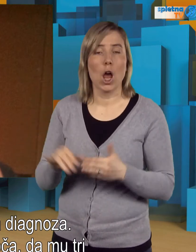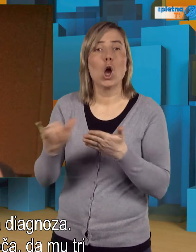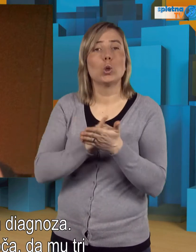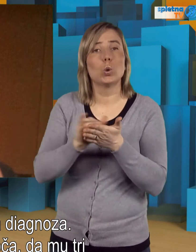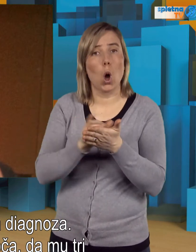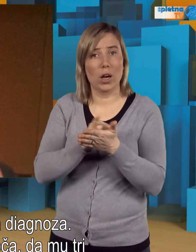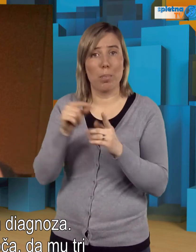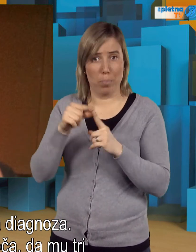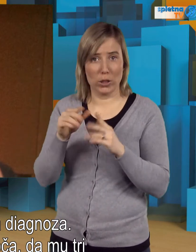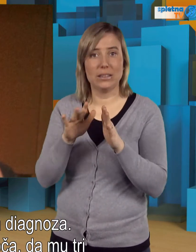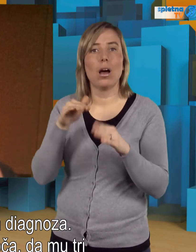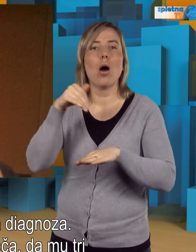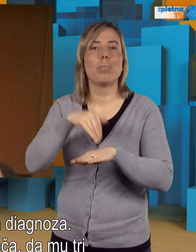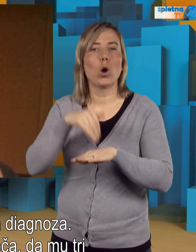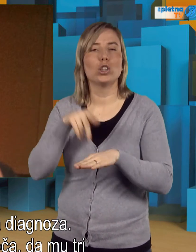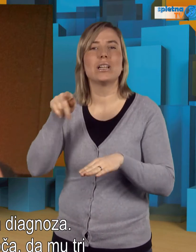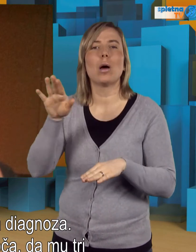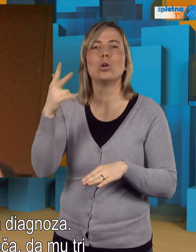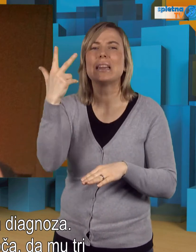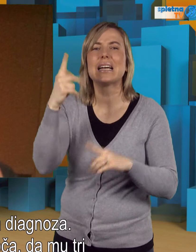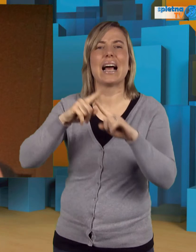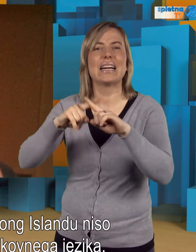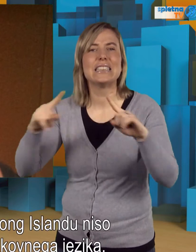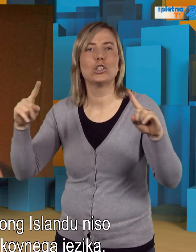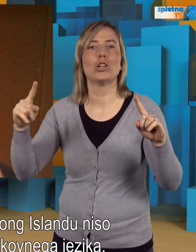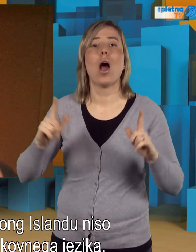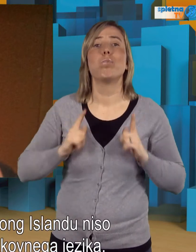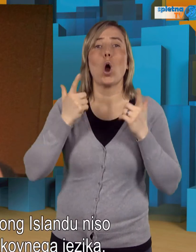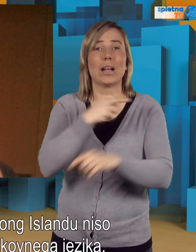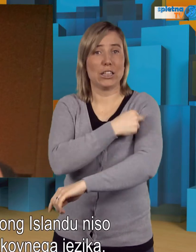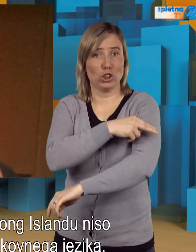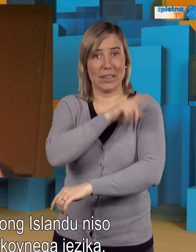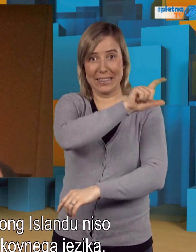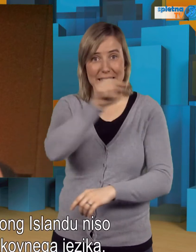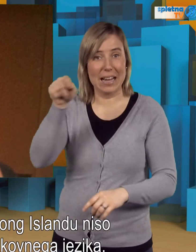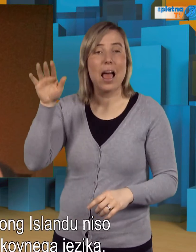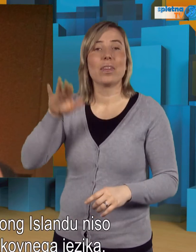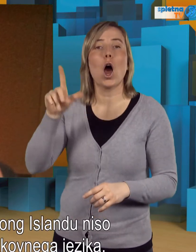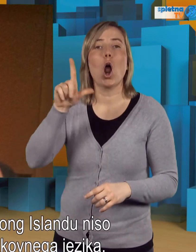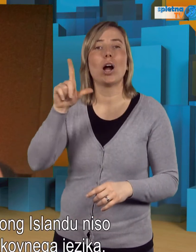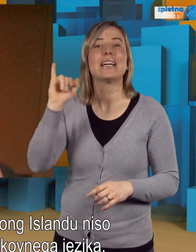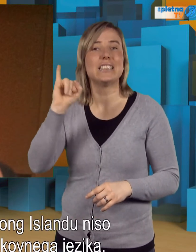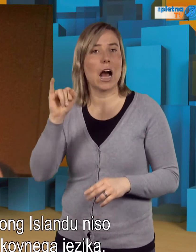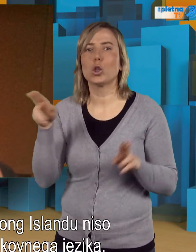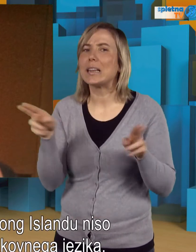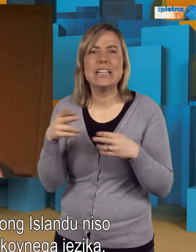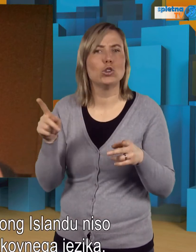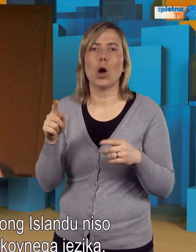New York Post poroča, da mu 3 različne bolnišnice na Long Islandu niso zagotovila tolmača znakovnega jezika.